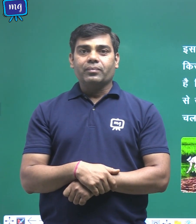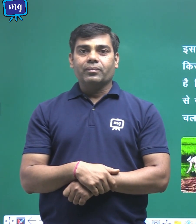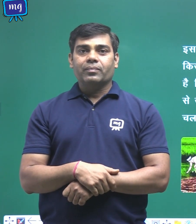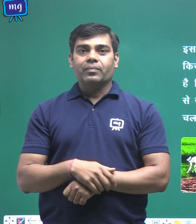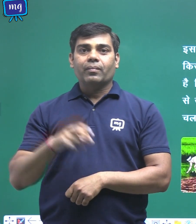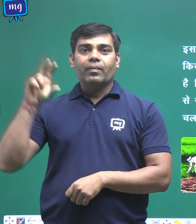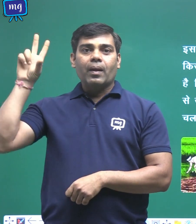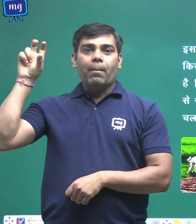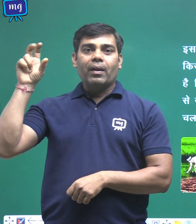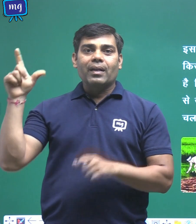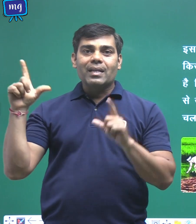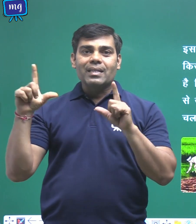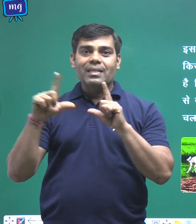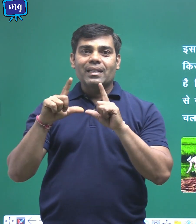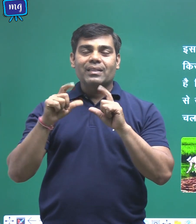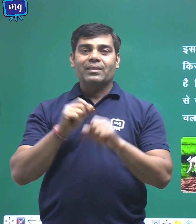पाठ का सार।